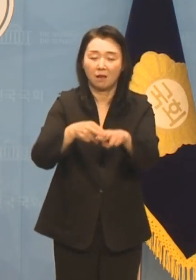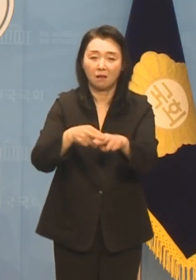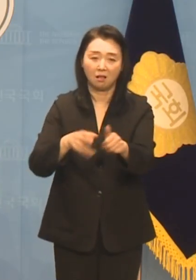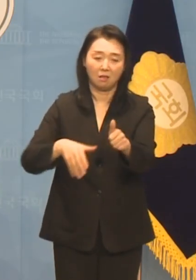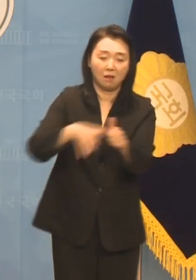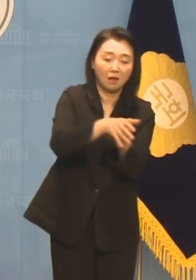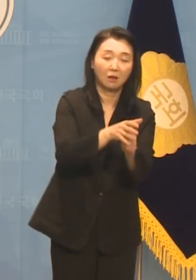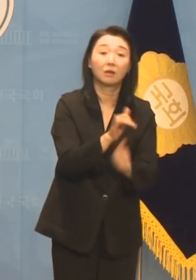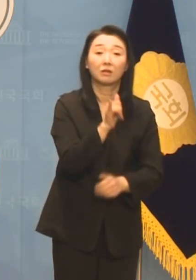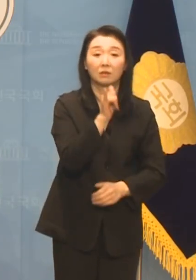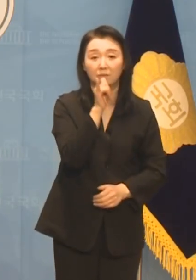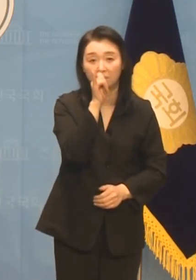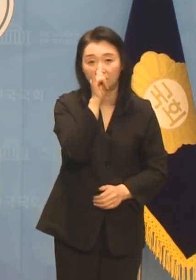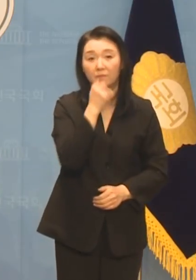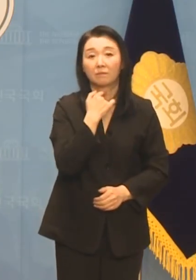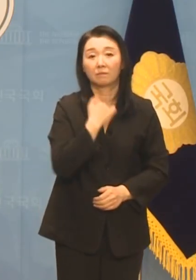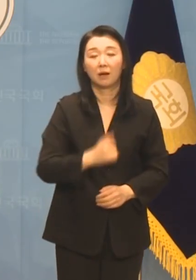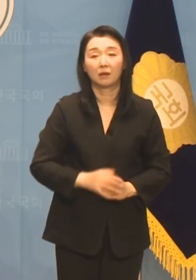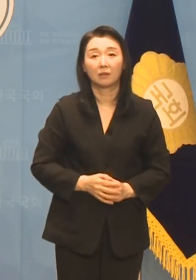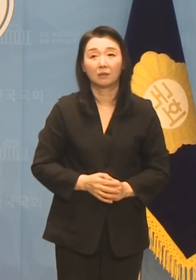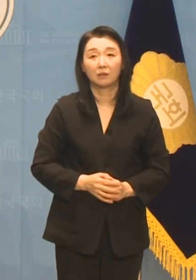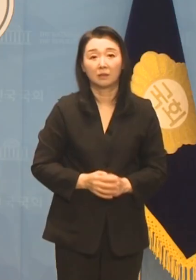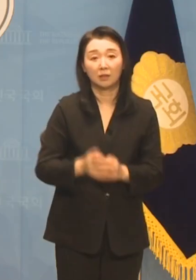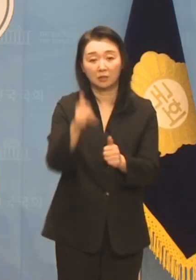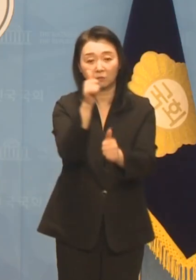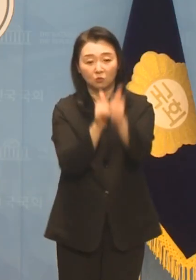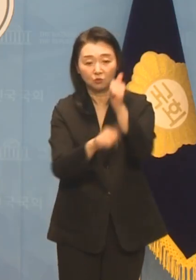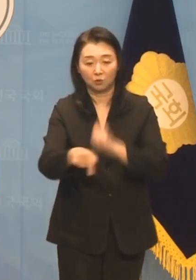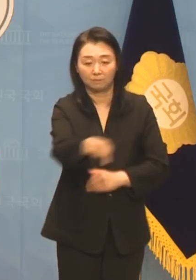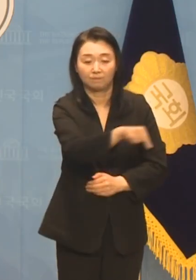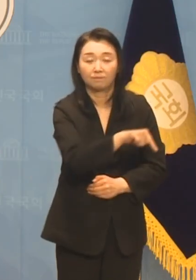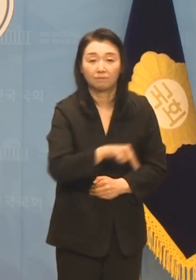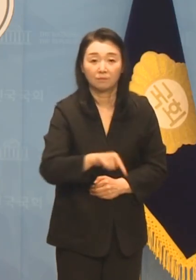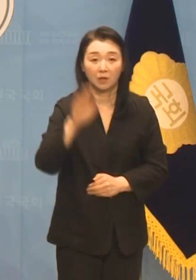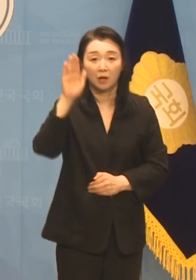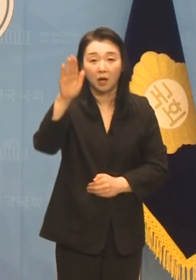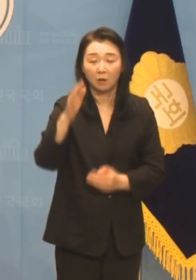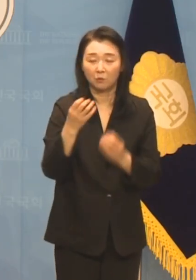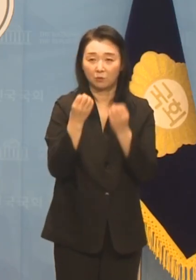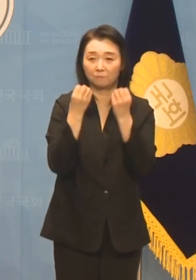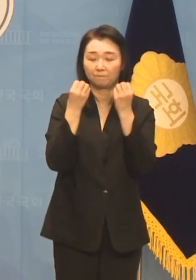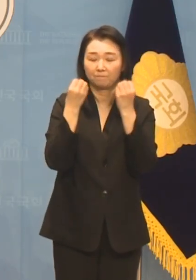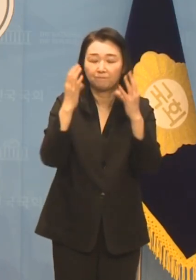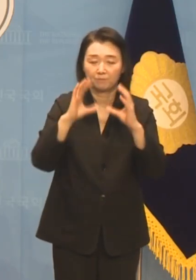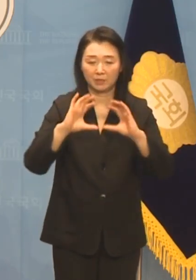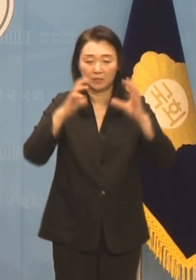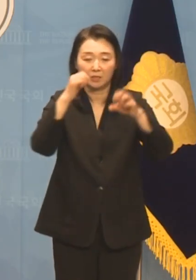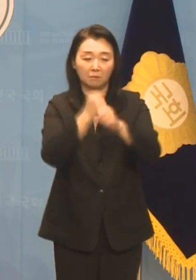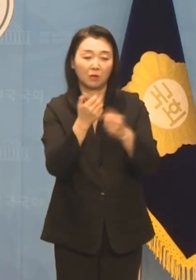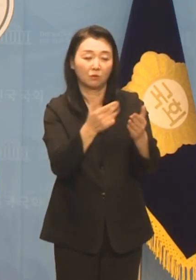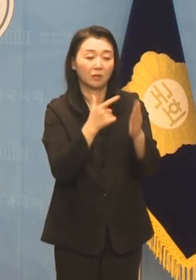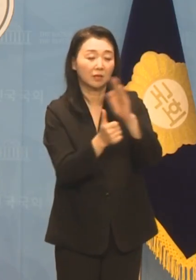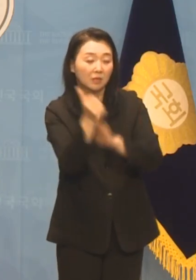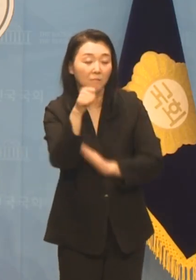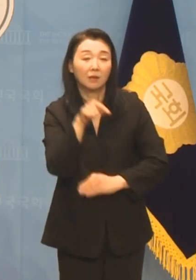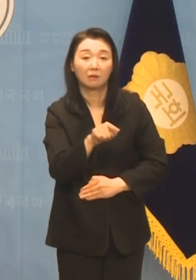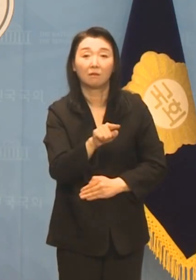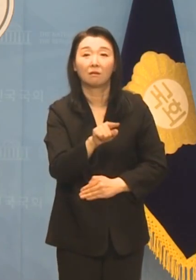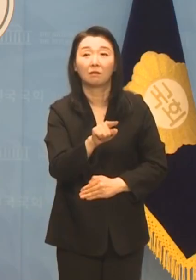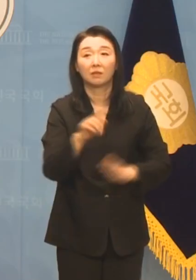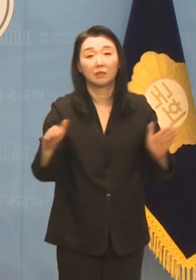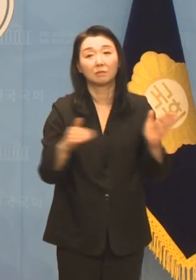있습니다. 그러나 후손들에게 더 나은 세상을 물려주겠다는 희망은 단 한